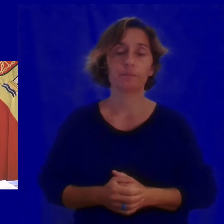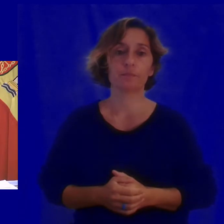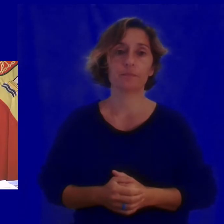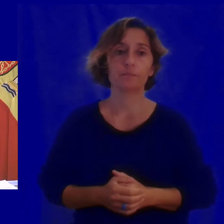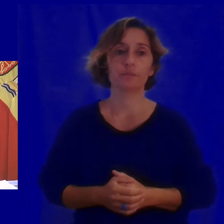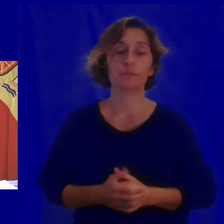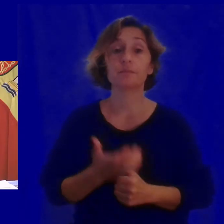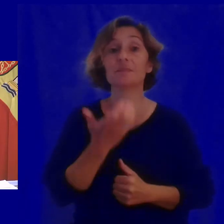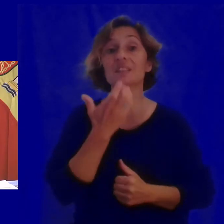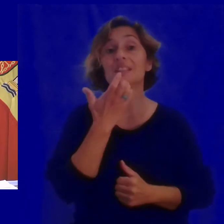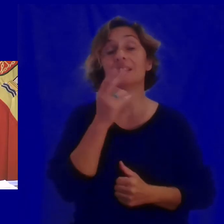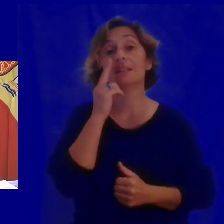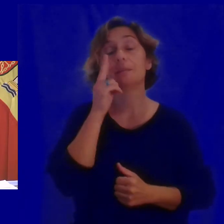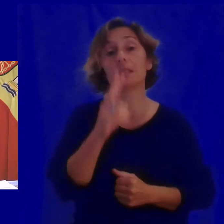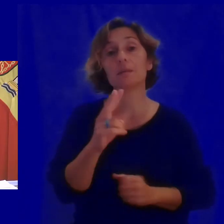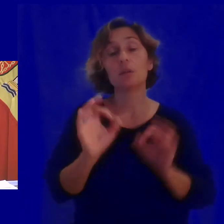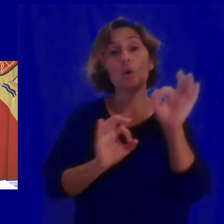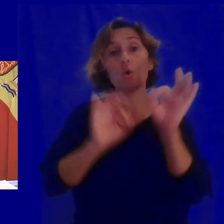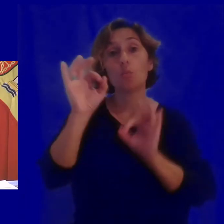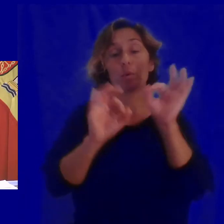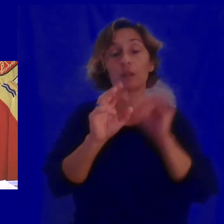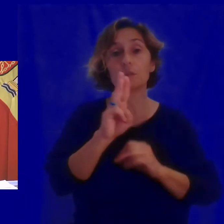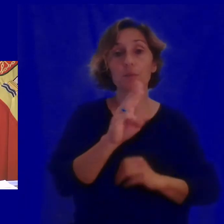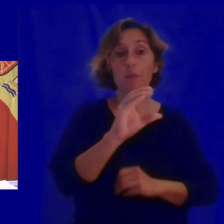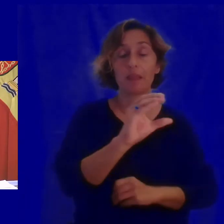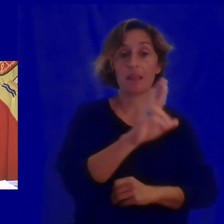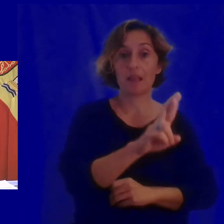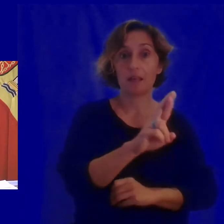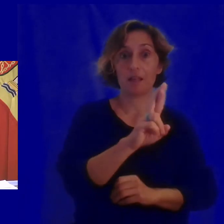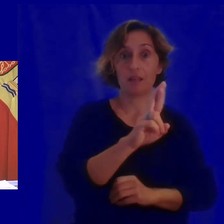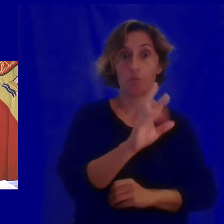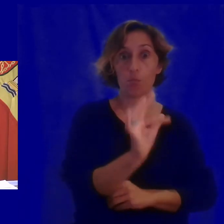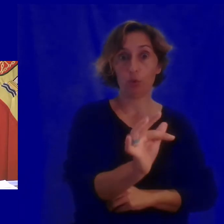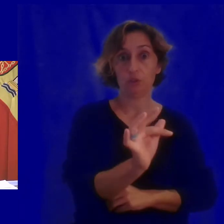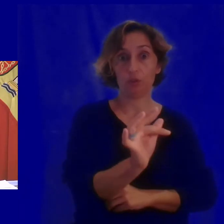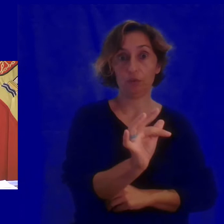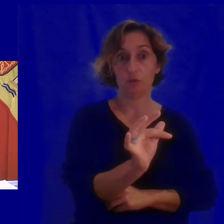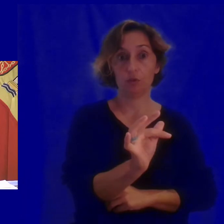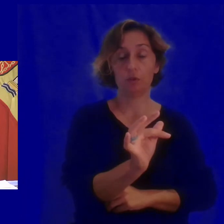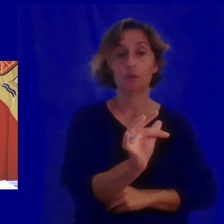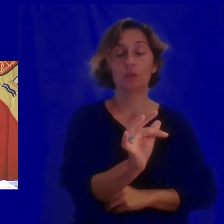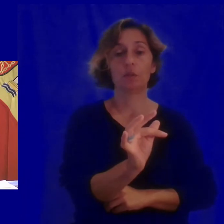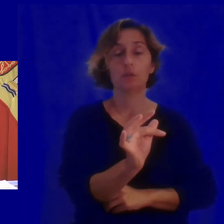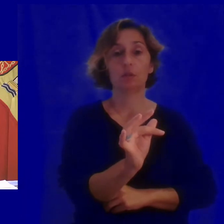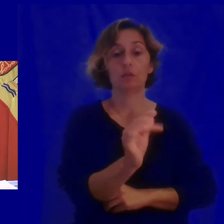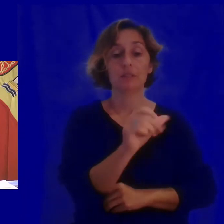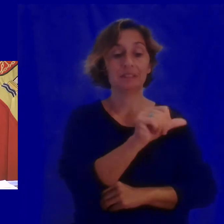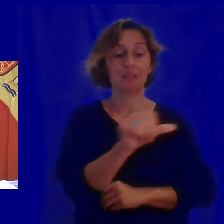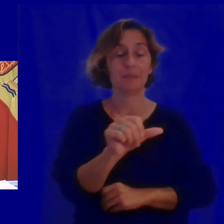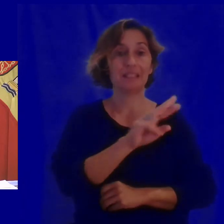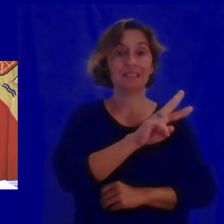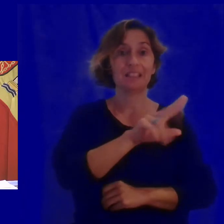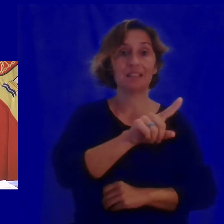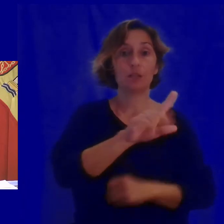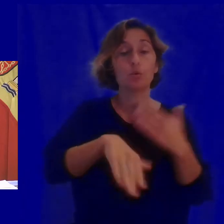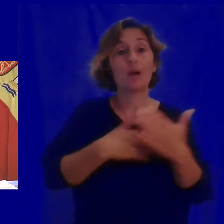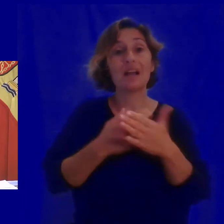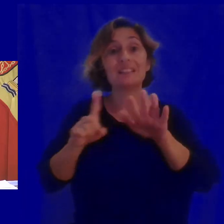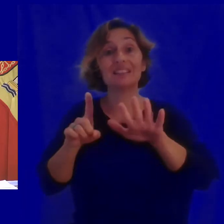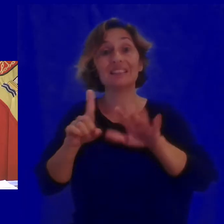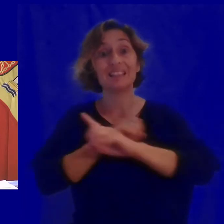Si miramos el porcentaje de PCRs positivas, vemos que lo que es la semana del 31 al 6 de noviembre,